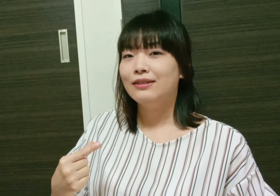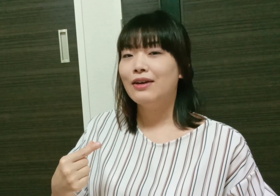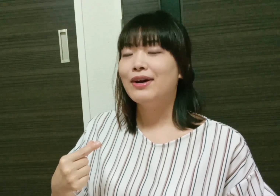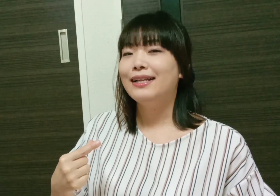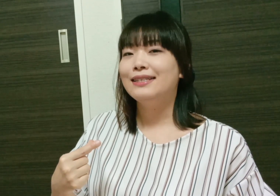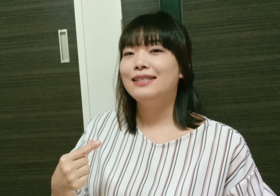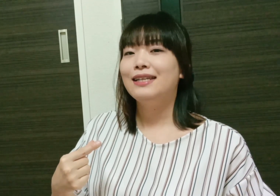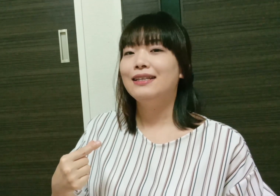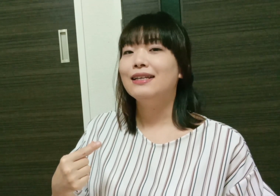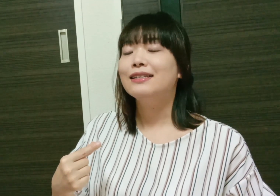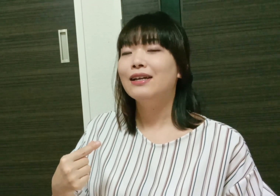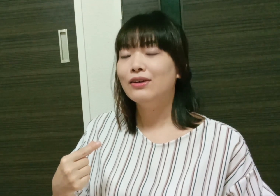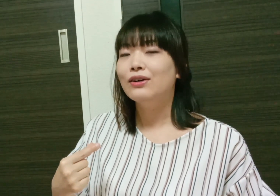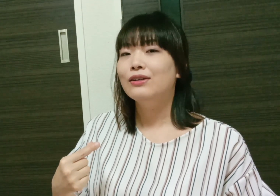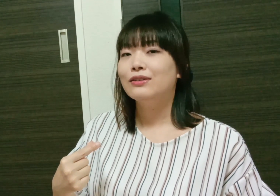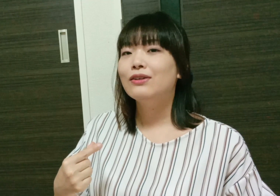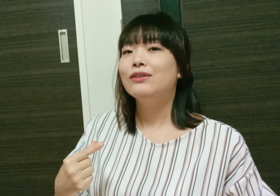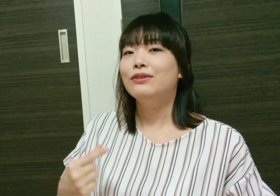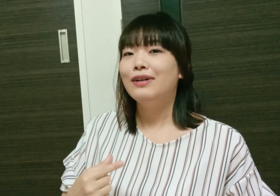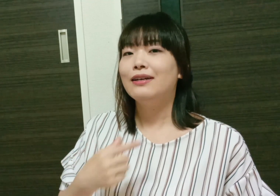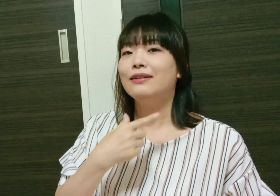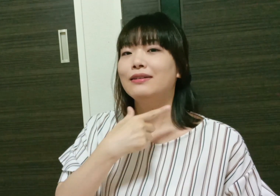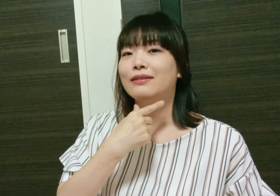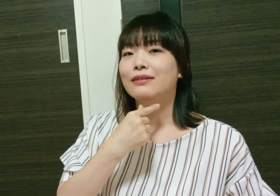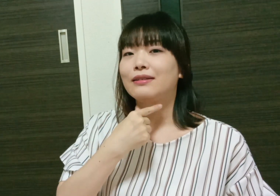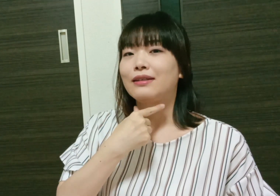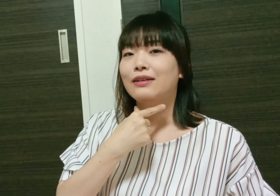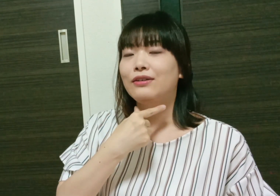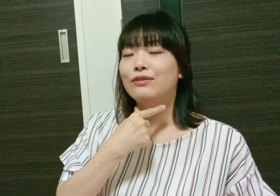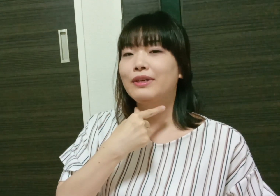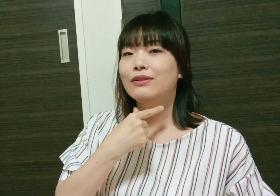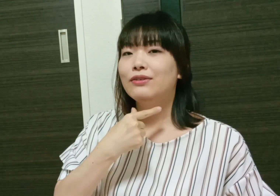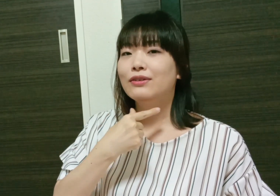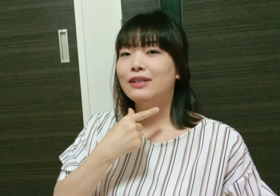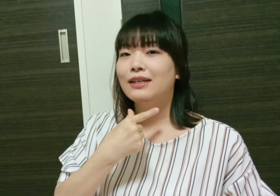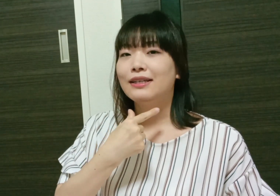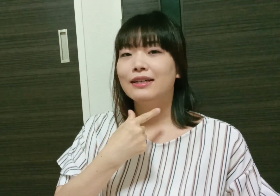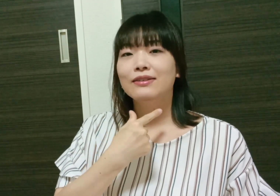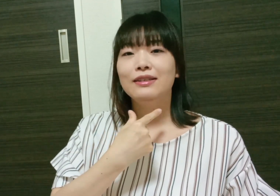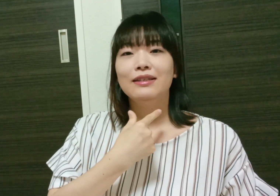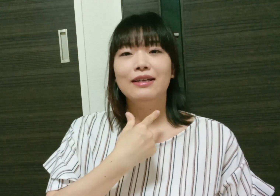ってお話ししたんですけど、今度は、指の動きが逆にな